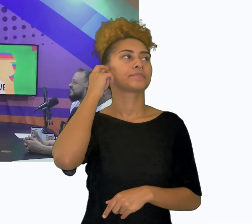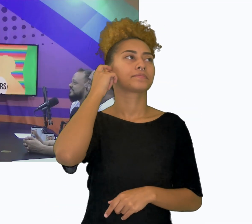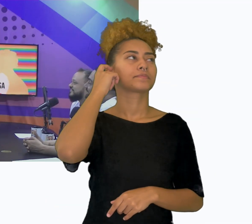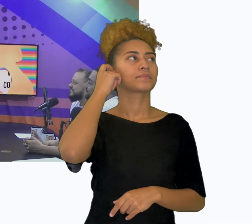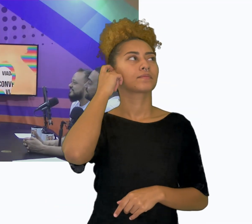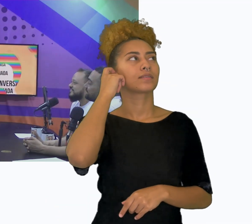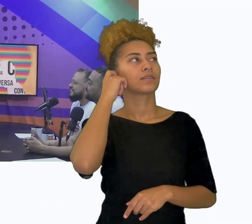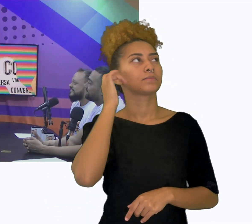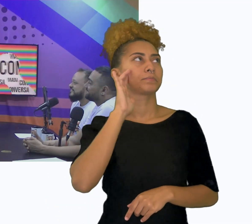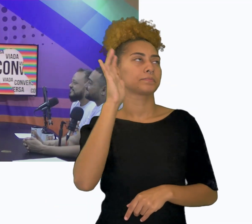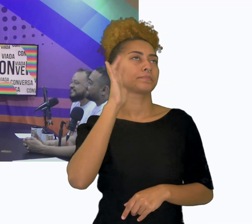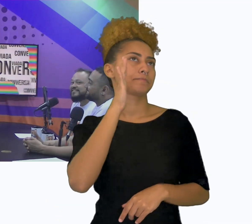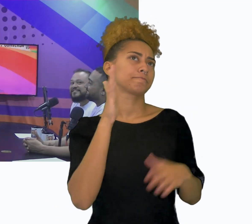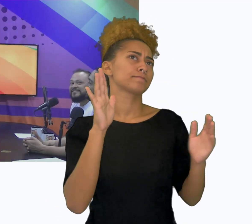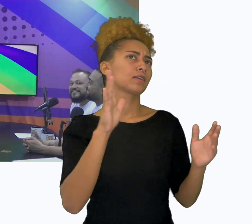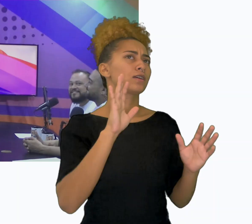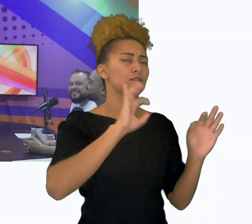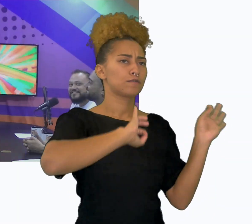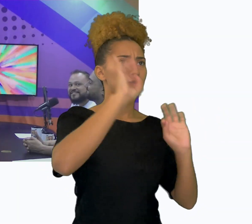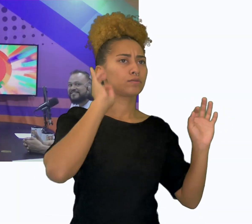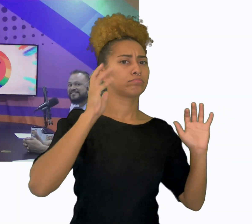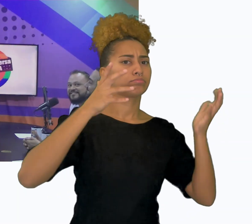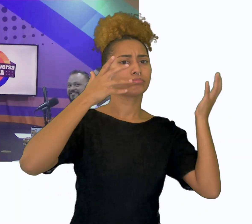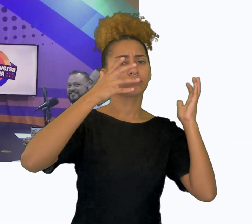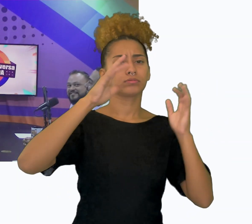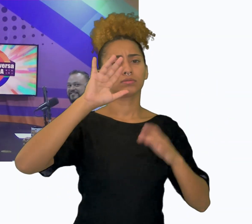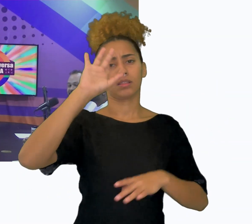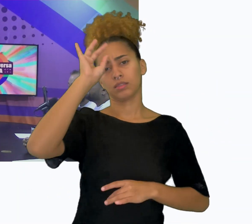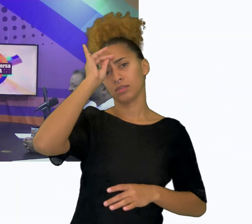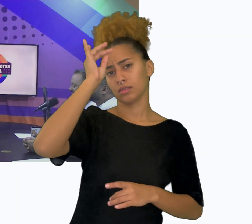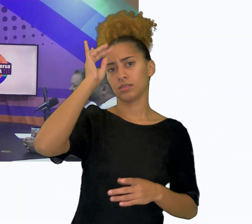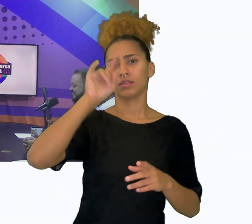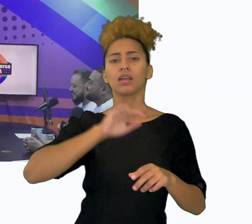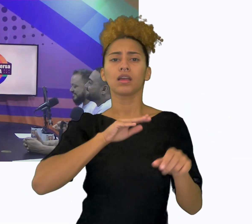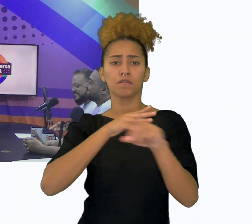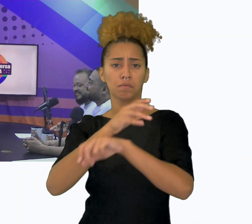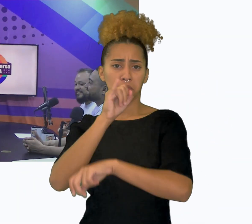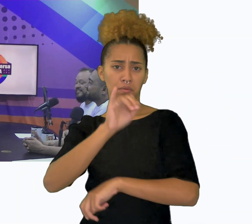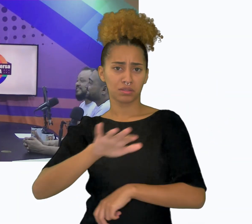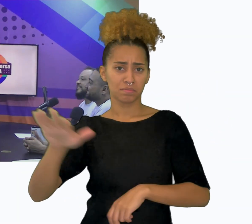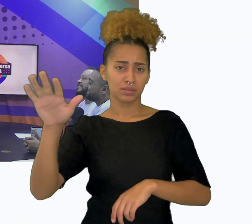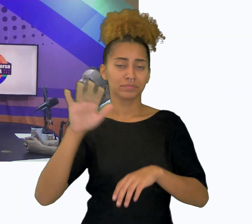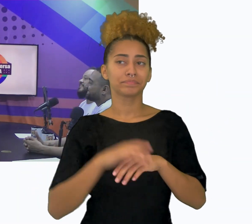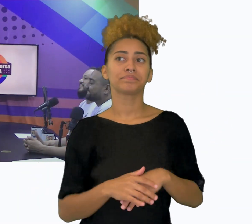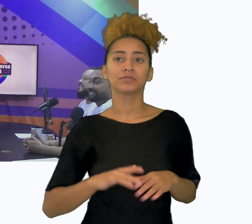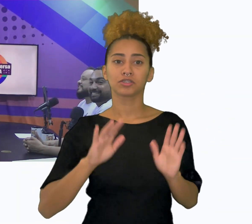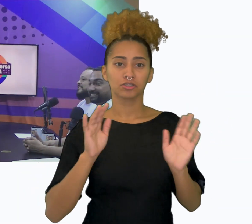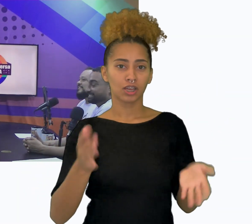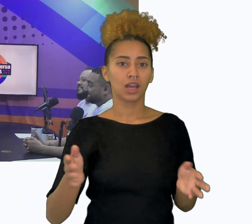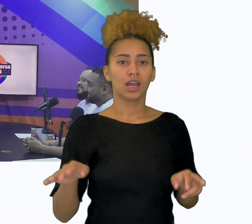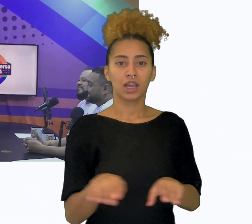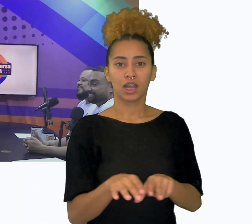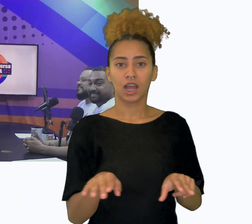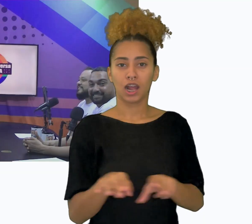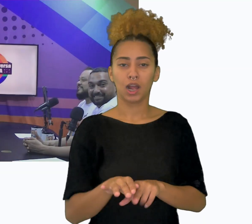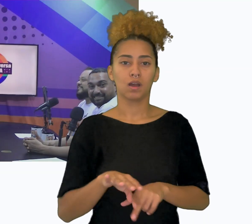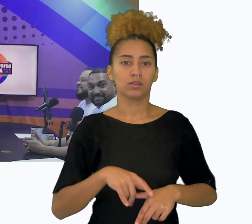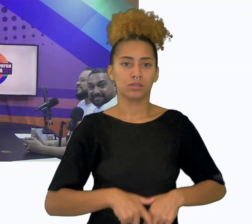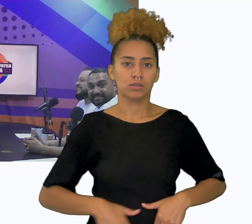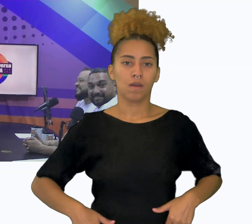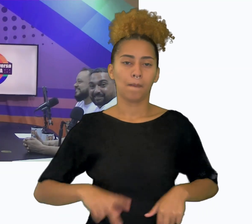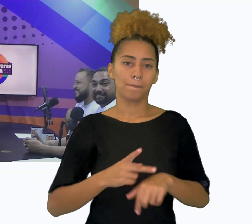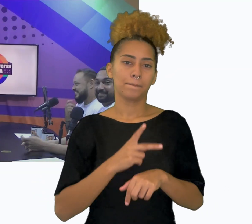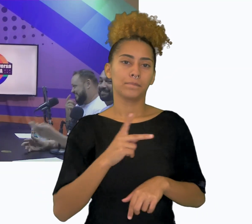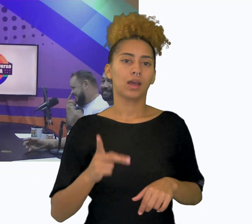cabeça, menina, eu vou me montar e vou pro Iguatemi. Fui pro Iguatemi montada, de calça jeans, cinto